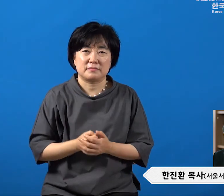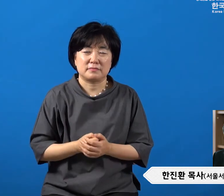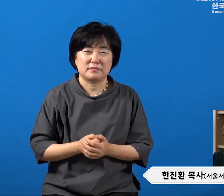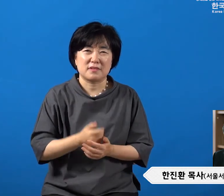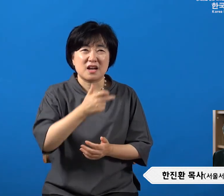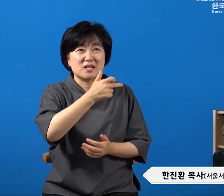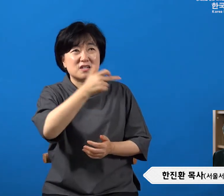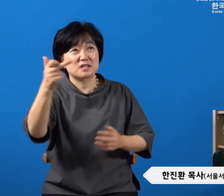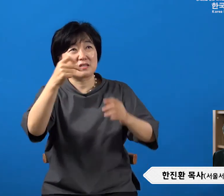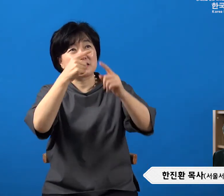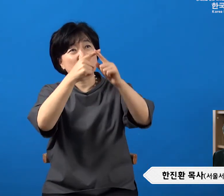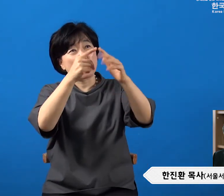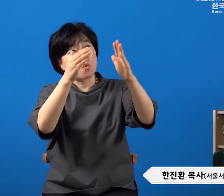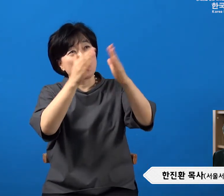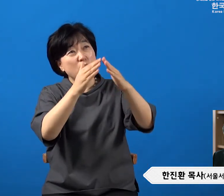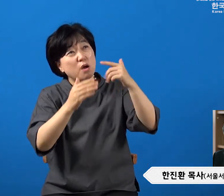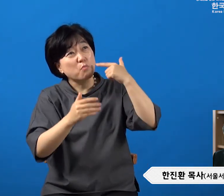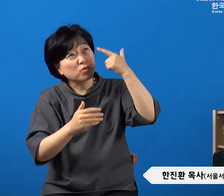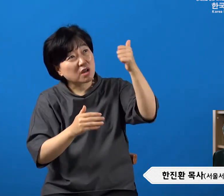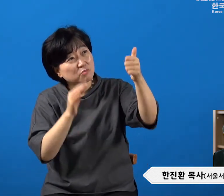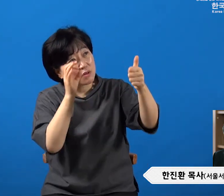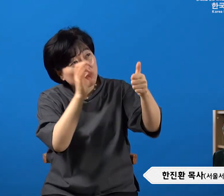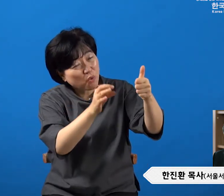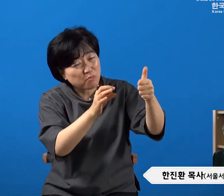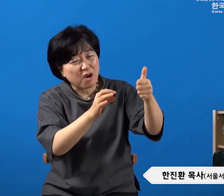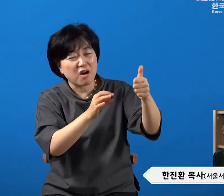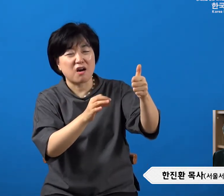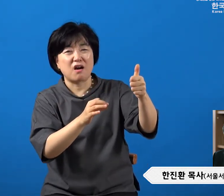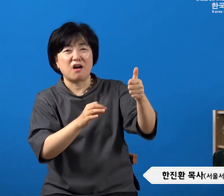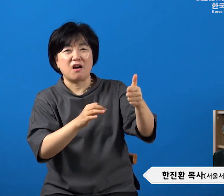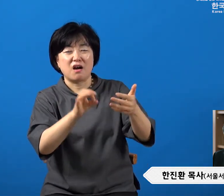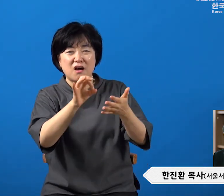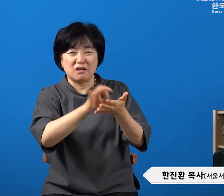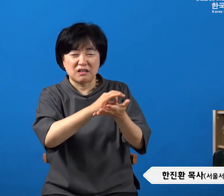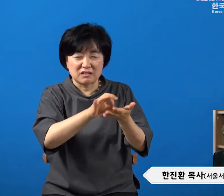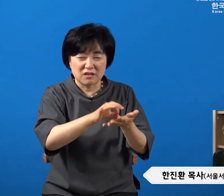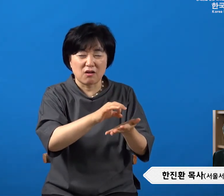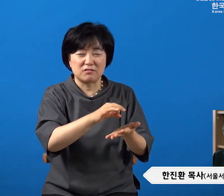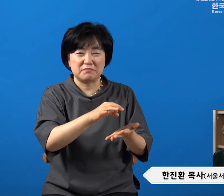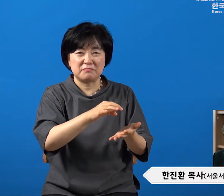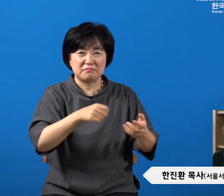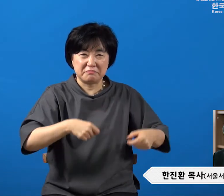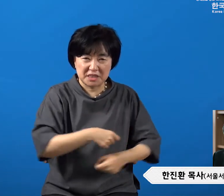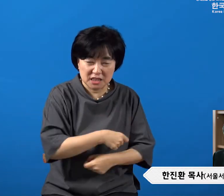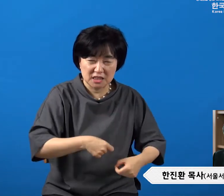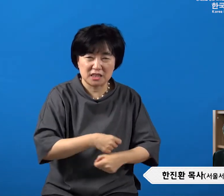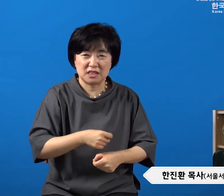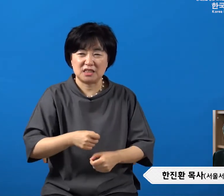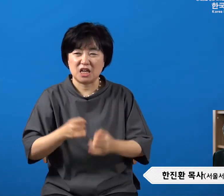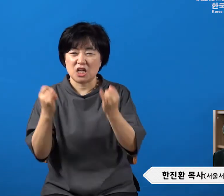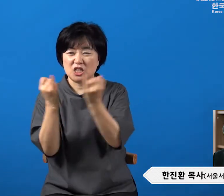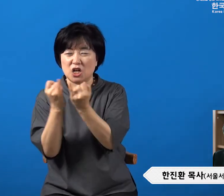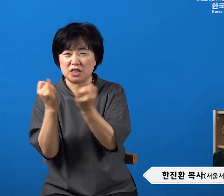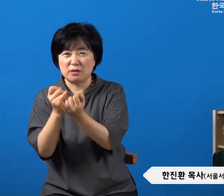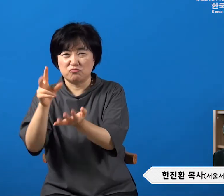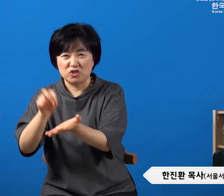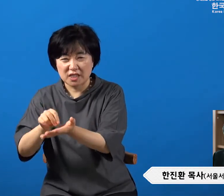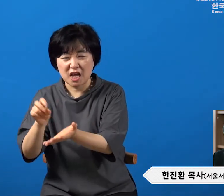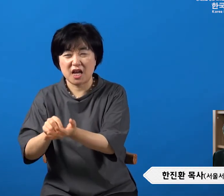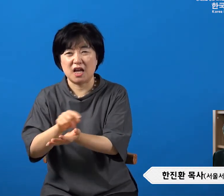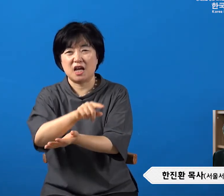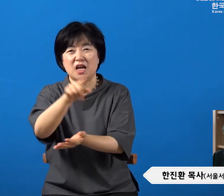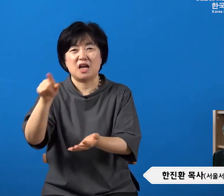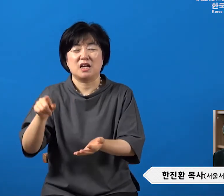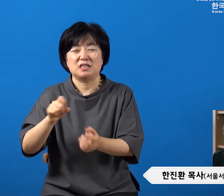대형교회 목사님들 중에 간혹 비리를 저지르는 목사님, 재정비리, 성적인 비리를 저지르는 목사님들도